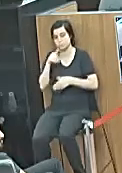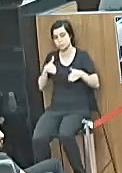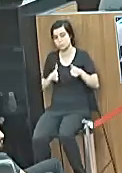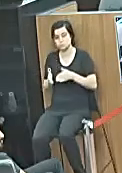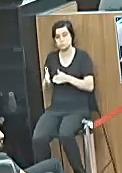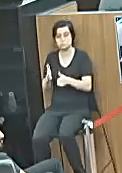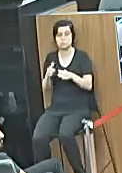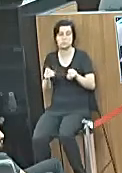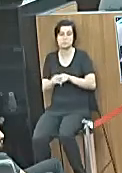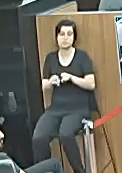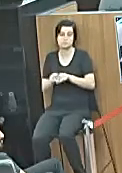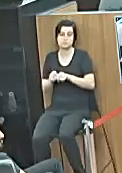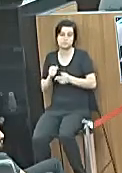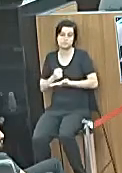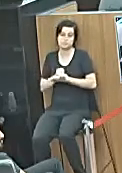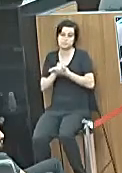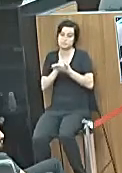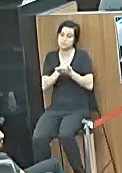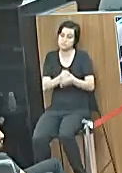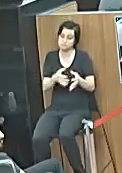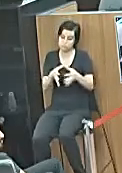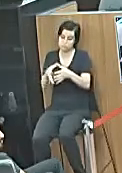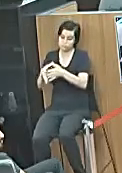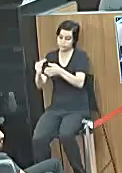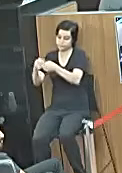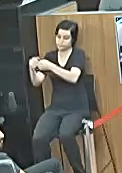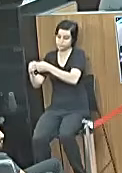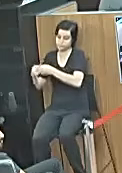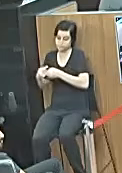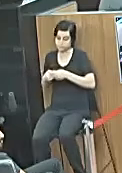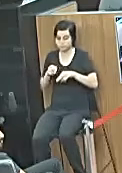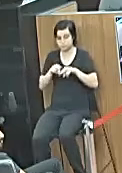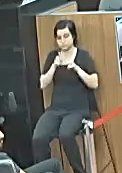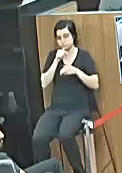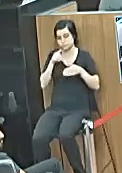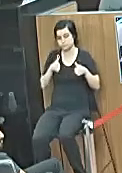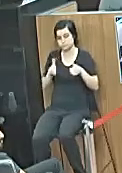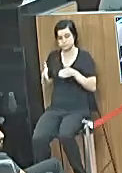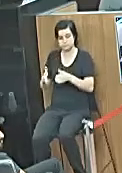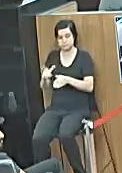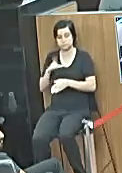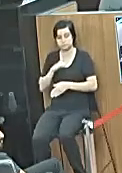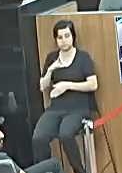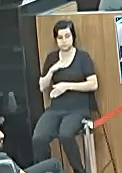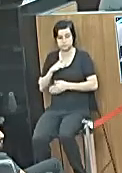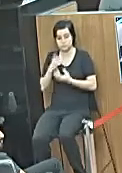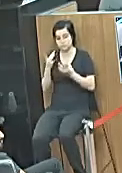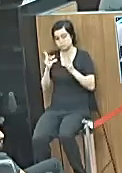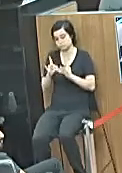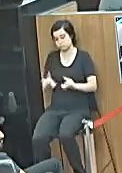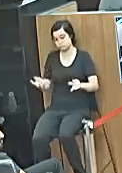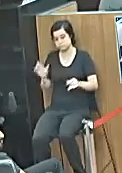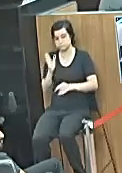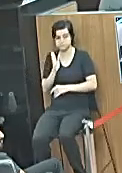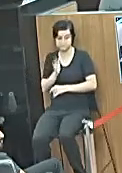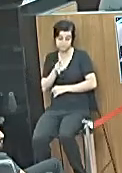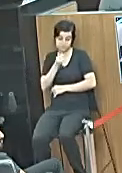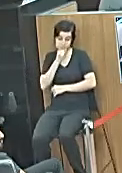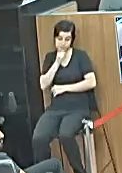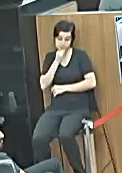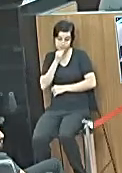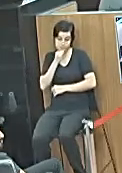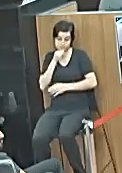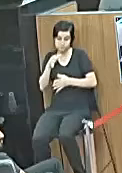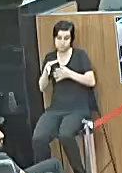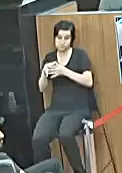garantir o abastecimento das comunidades pelos seus afluentes que hoje já parece já oferecem como por exemplo as